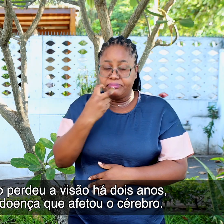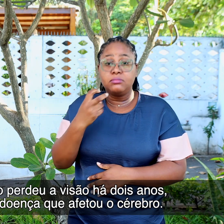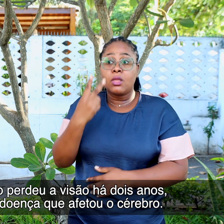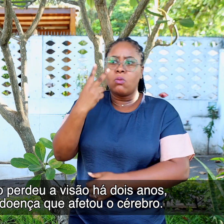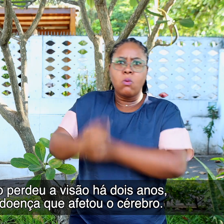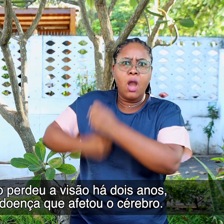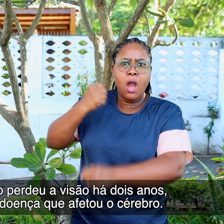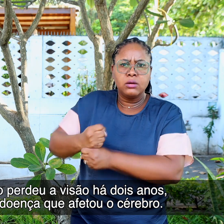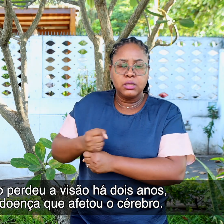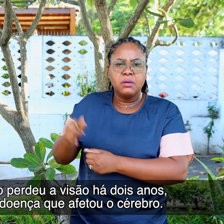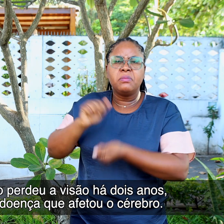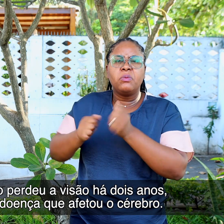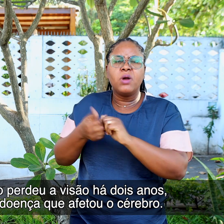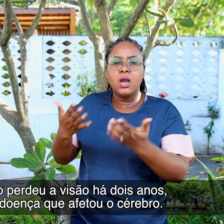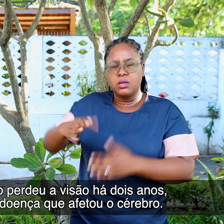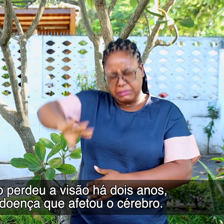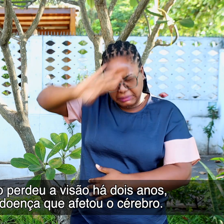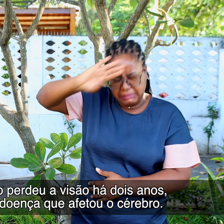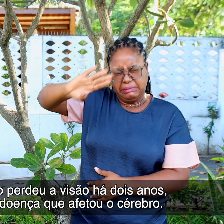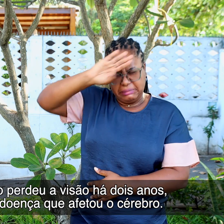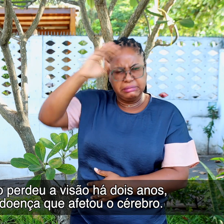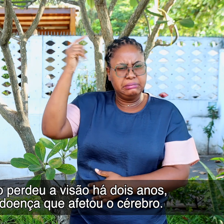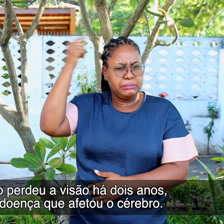afetou o cérebro.